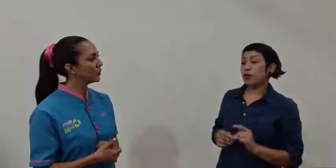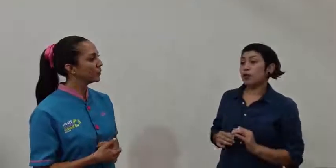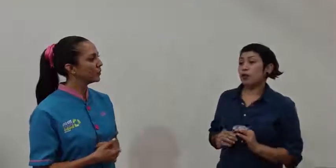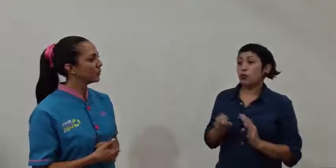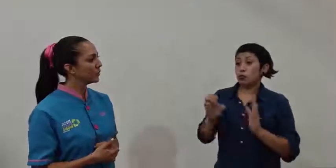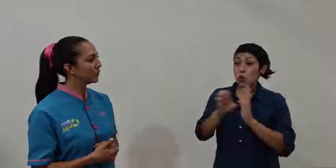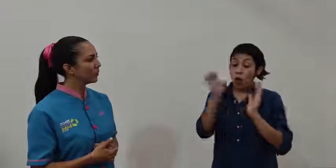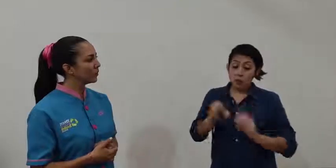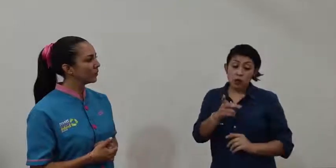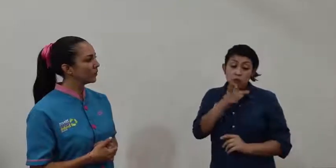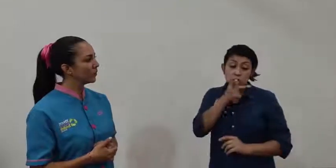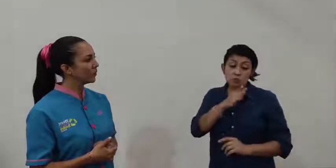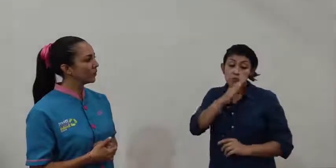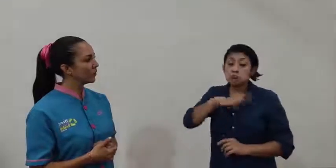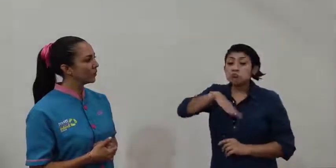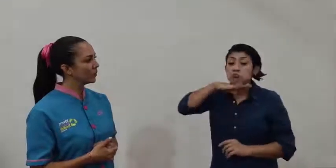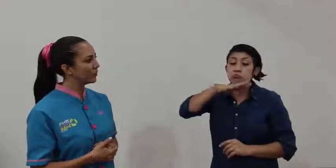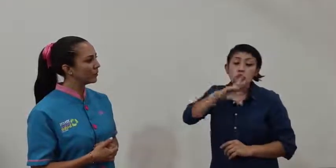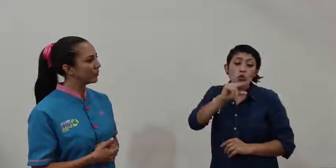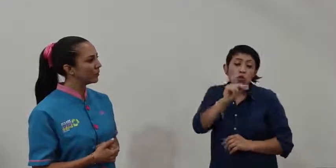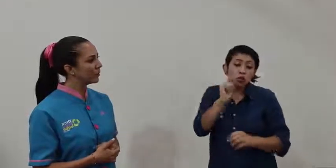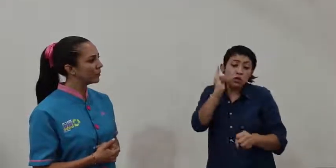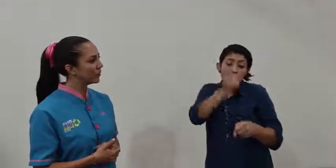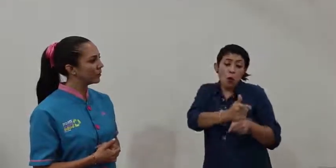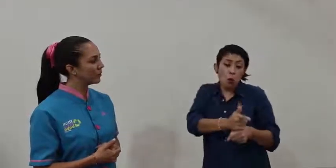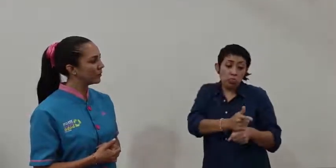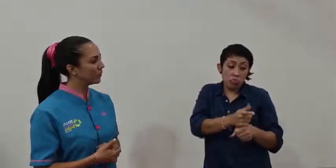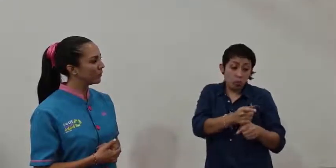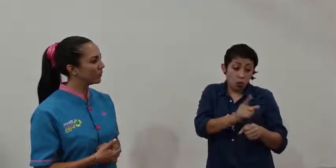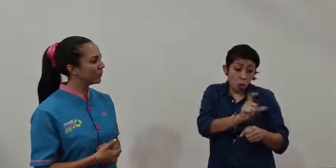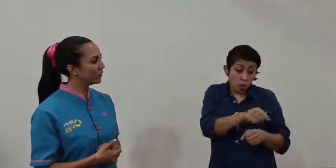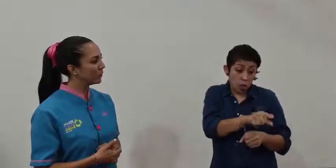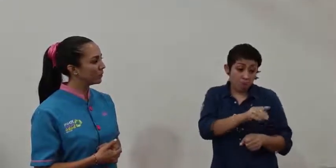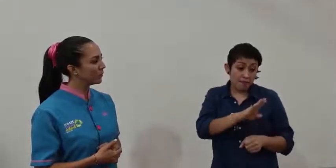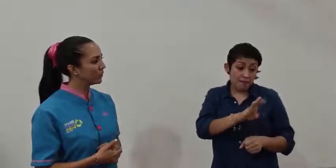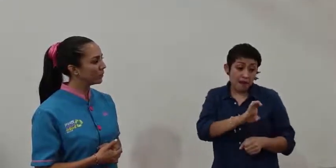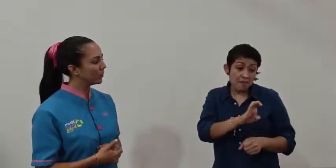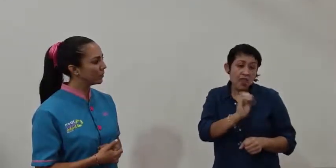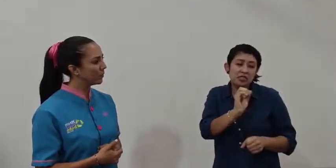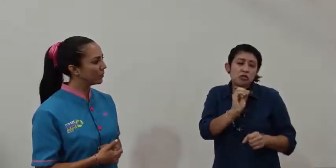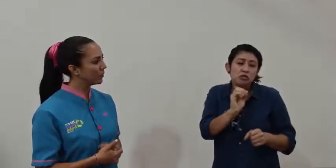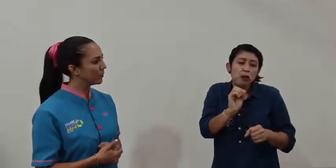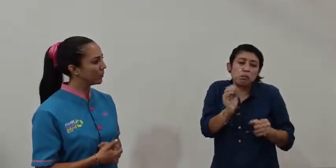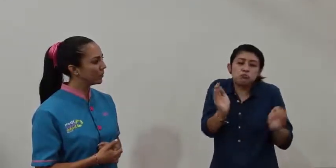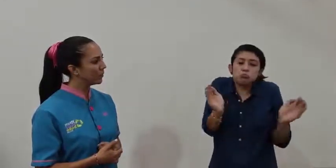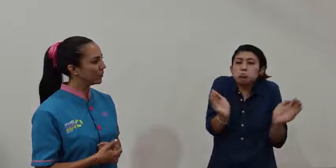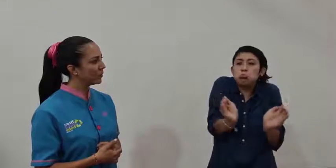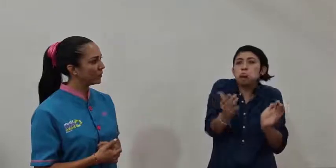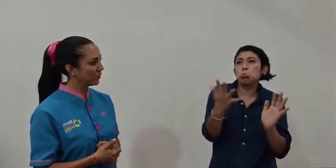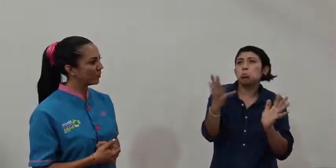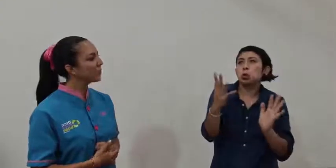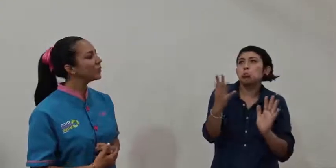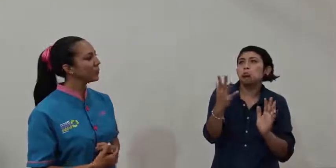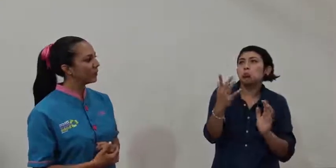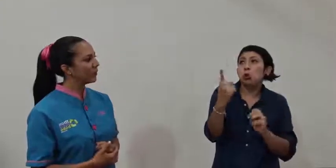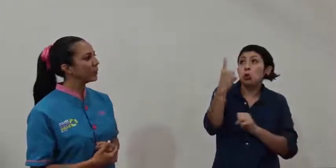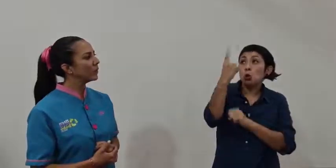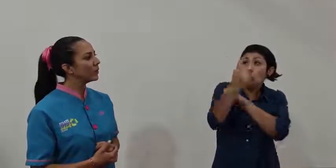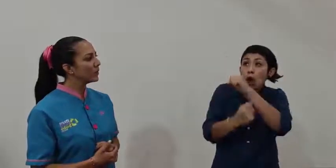Ok, por ejemplo, algunos padres de familia no se dan cuenta que su bebé es sordo